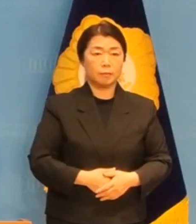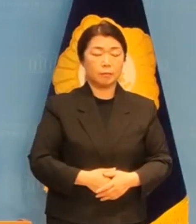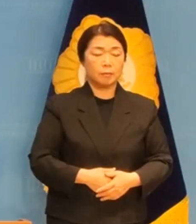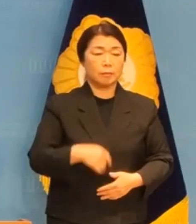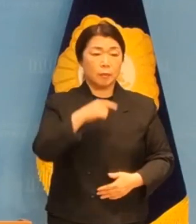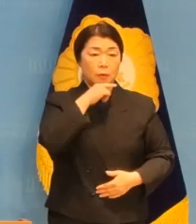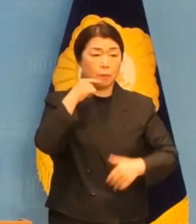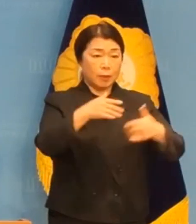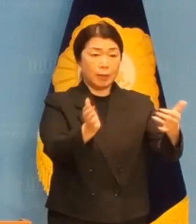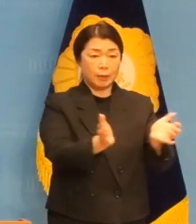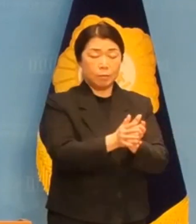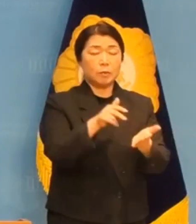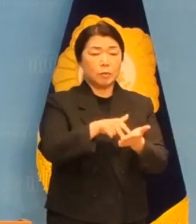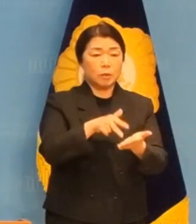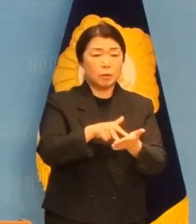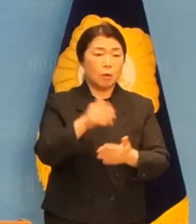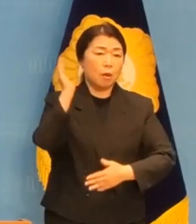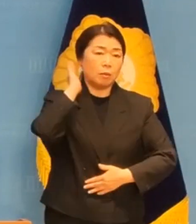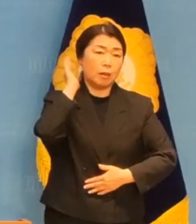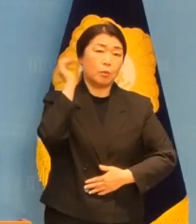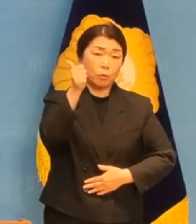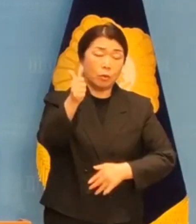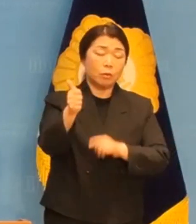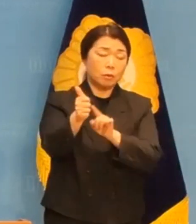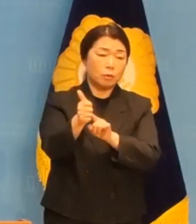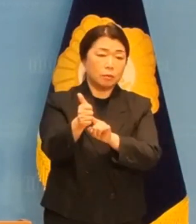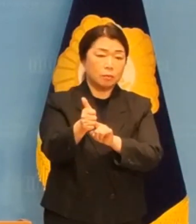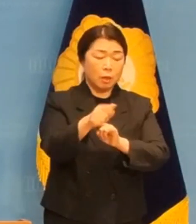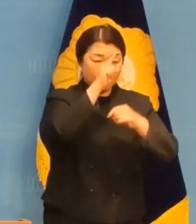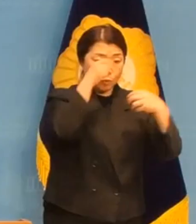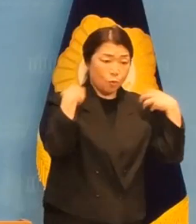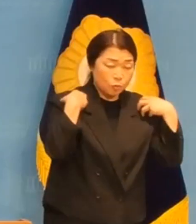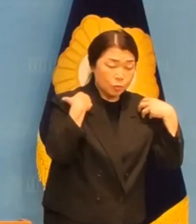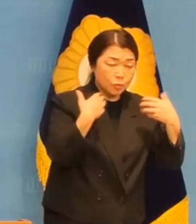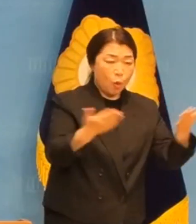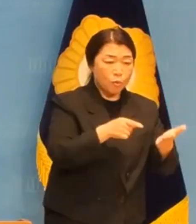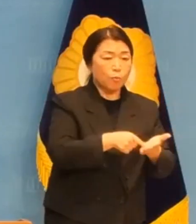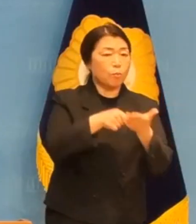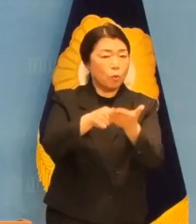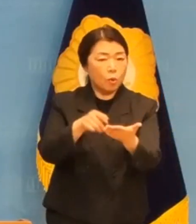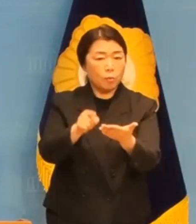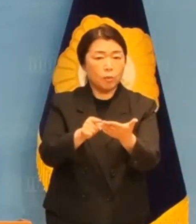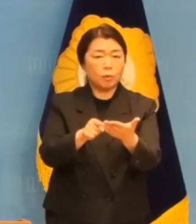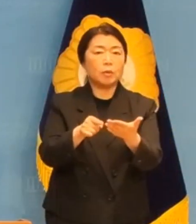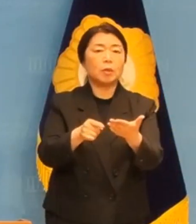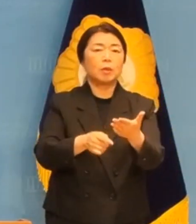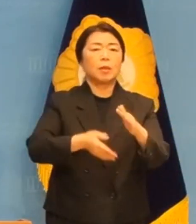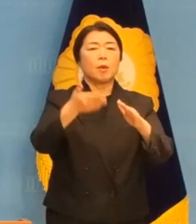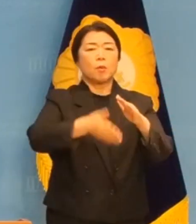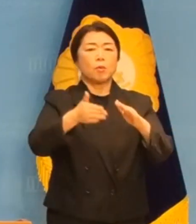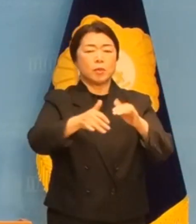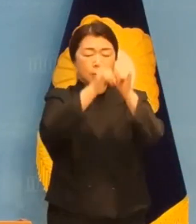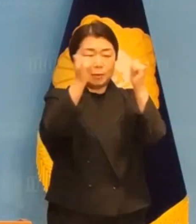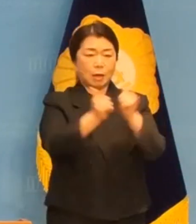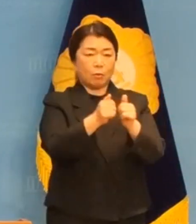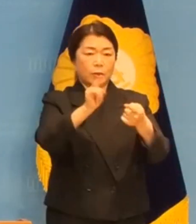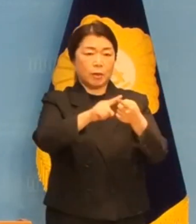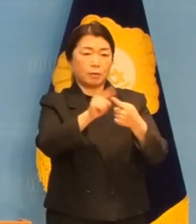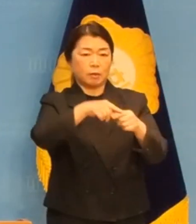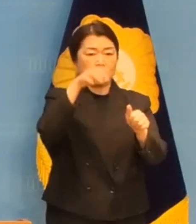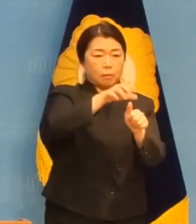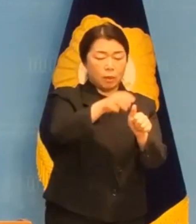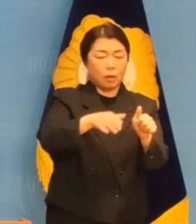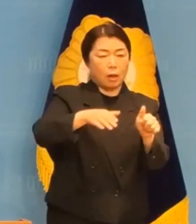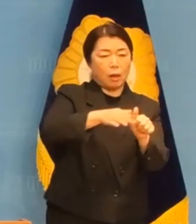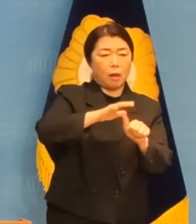국민의힘은 대통령의 정부 업무 보고가 공직사회를 향한 공개 압박이자 전 정권 인사 찍어내기의